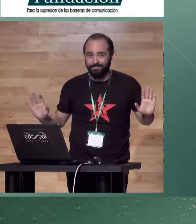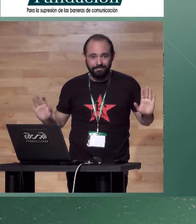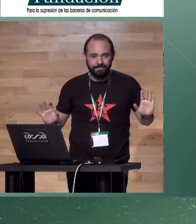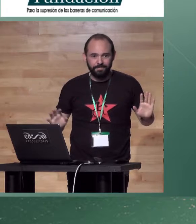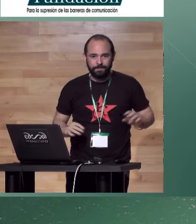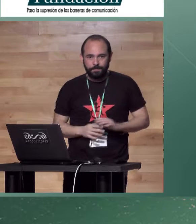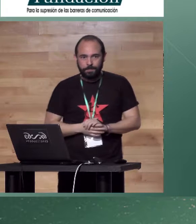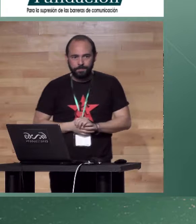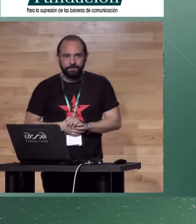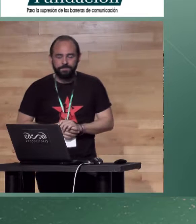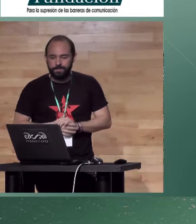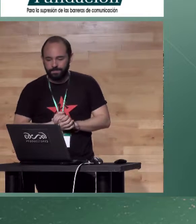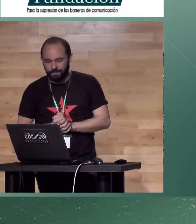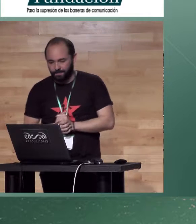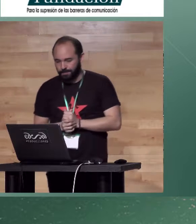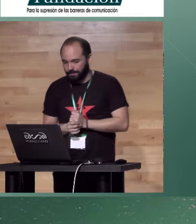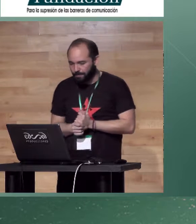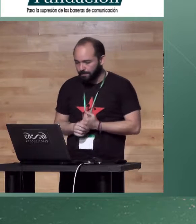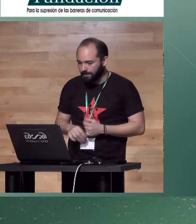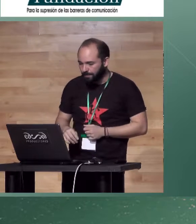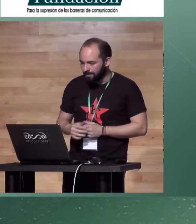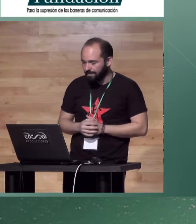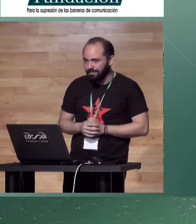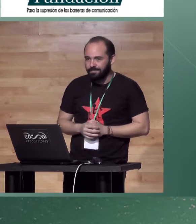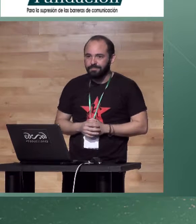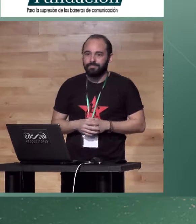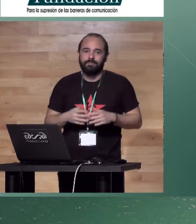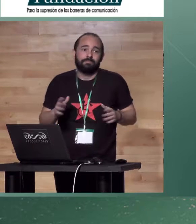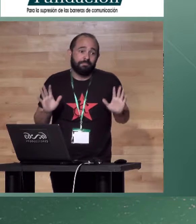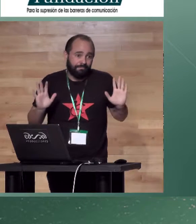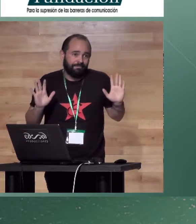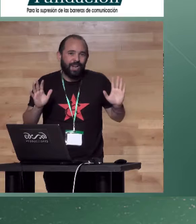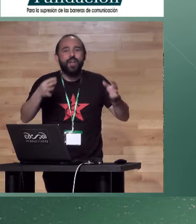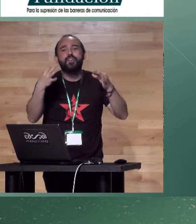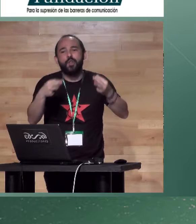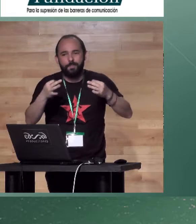sí, déjame el guión. Tú no puedes ir y presentarte con un guión grande.